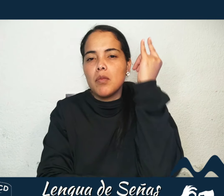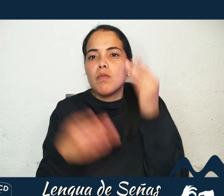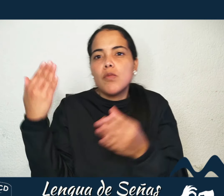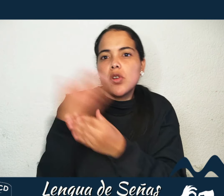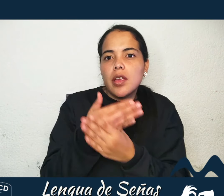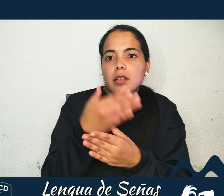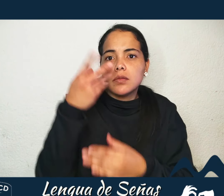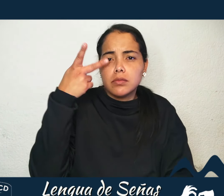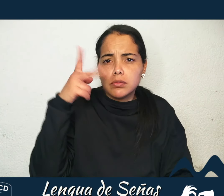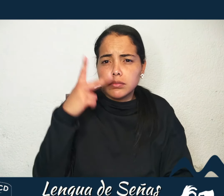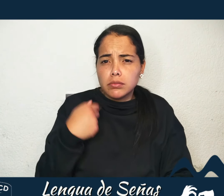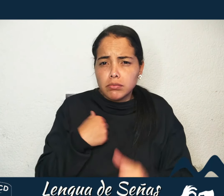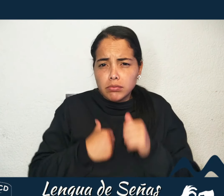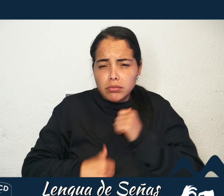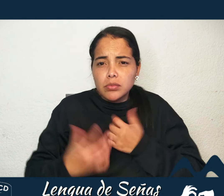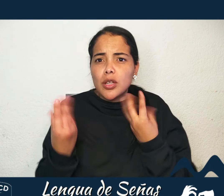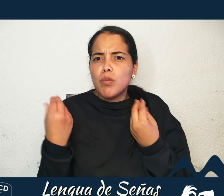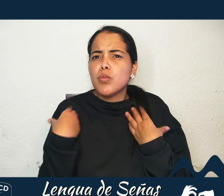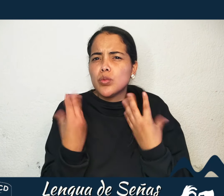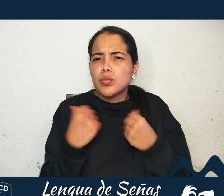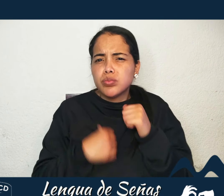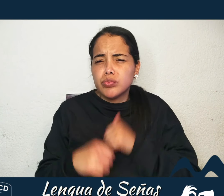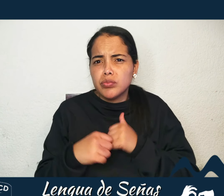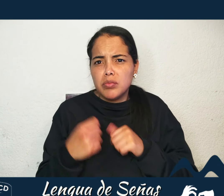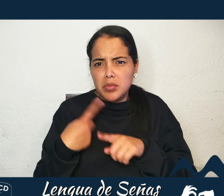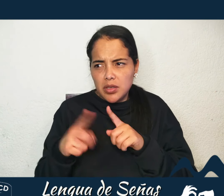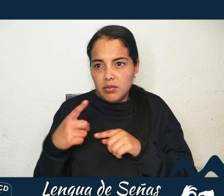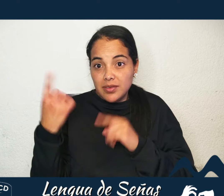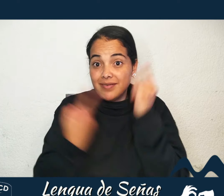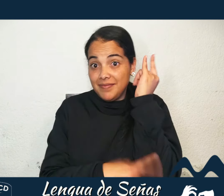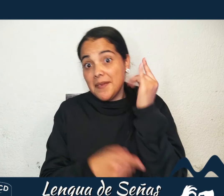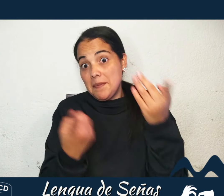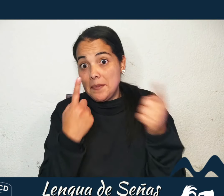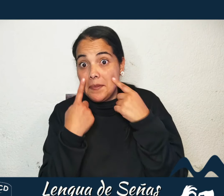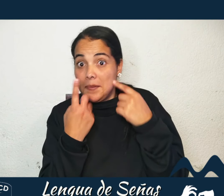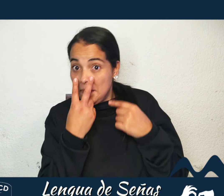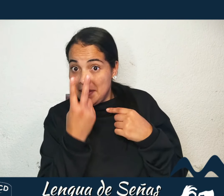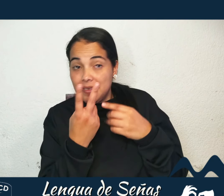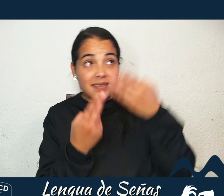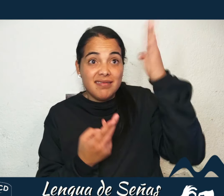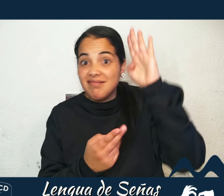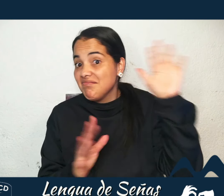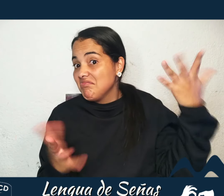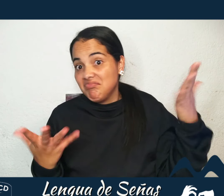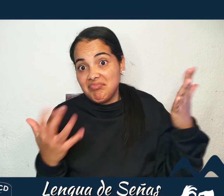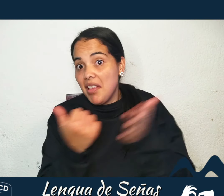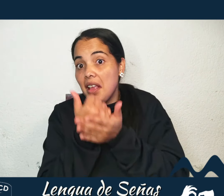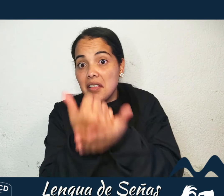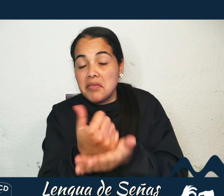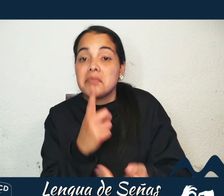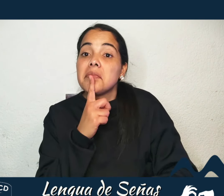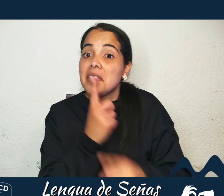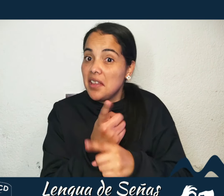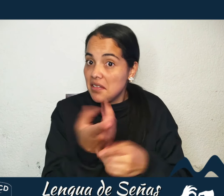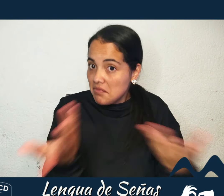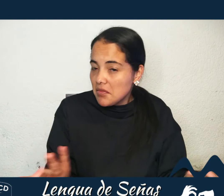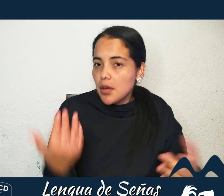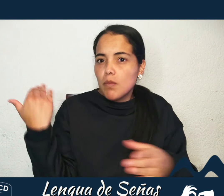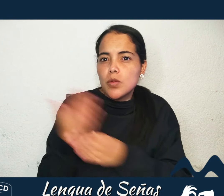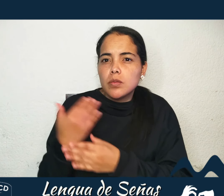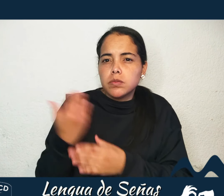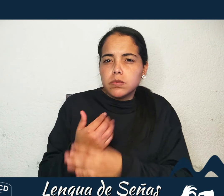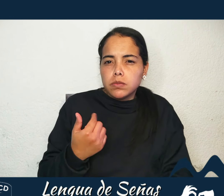carne. A la verdad no sabemos exactamente qué era, pero lo más probable, y utilizando la palabra debilidad que él